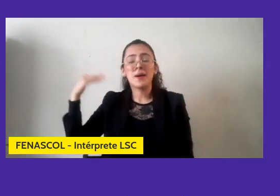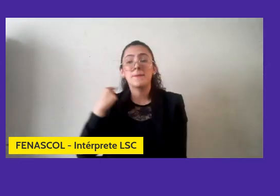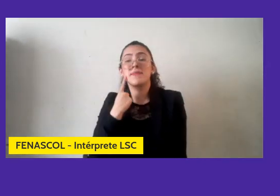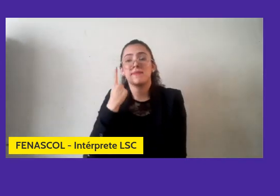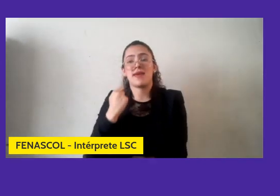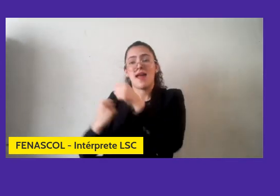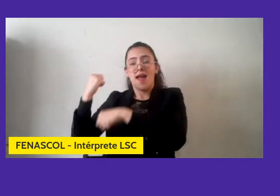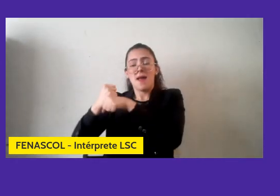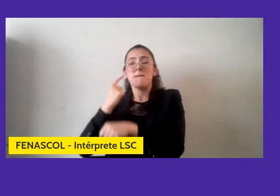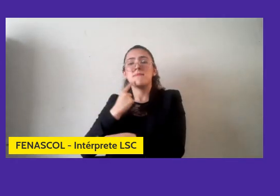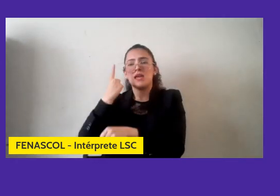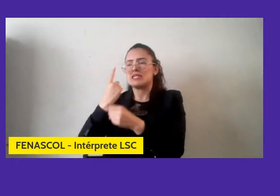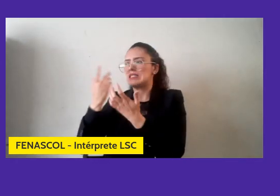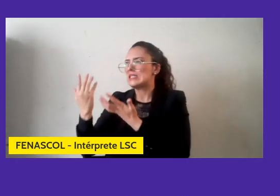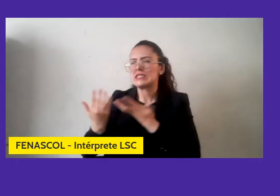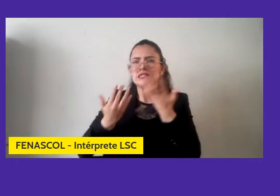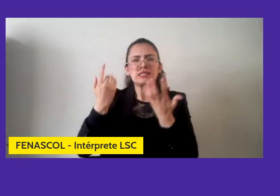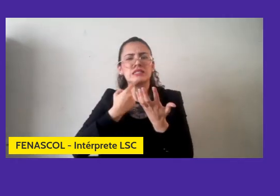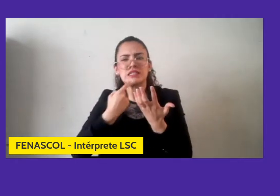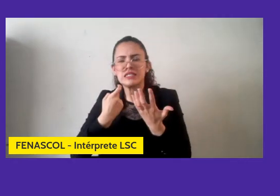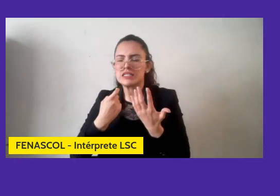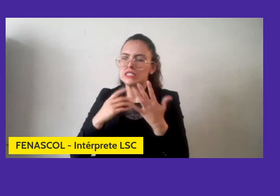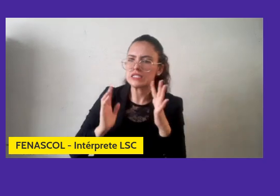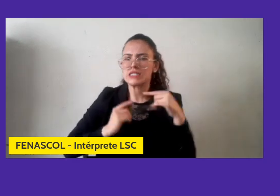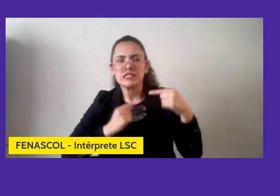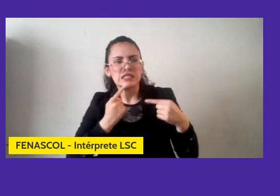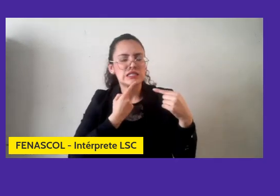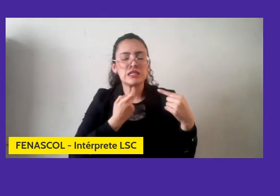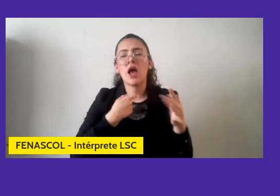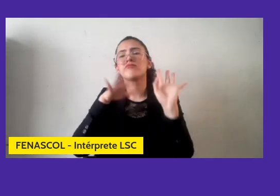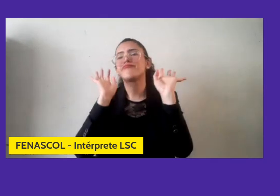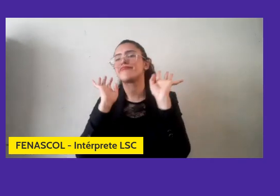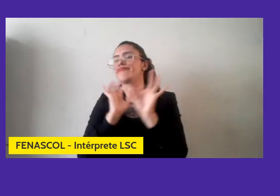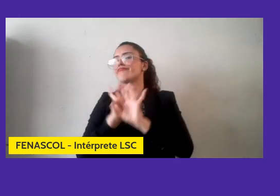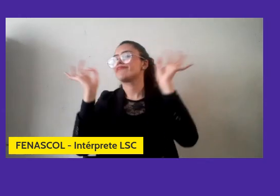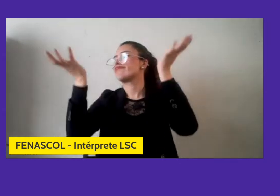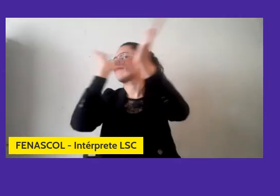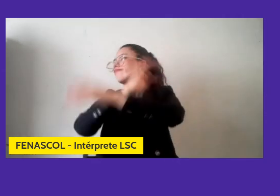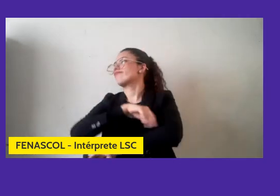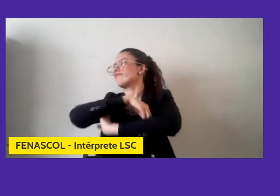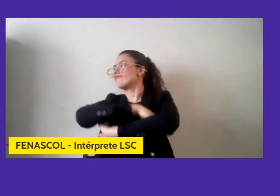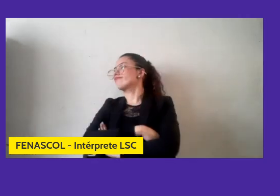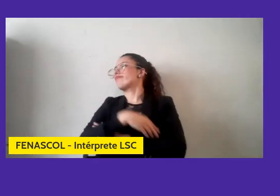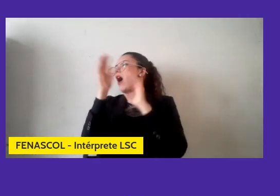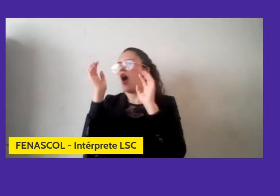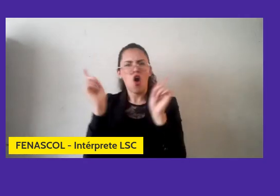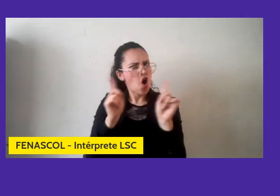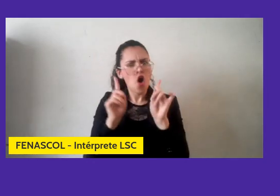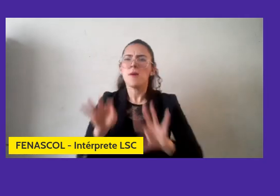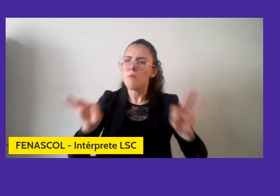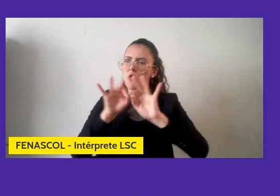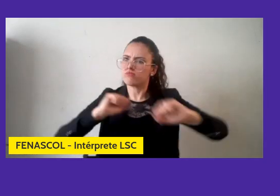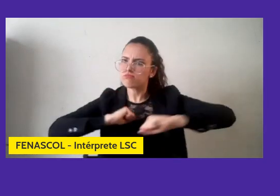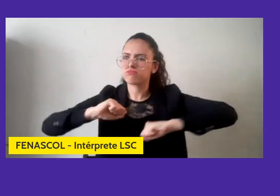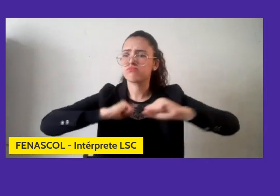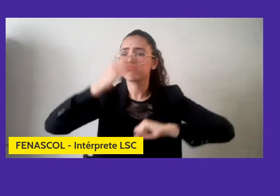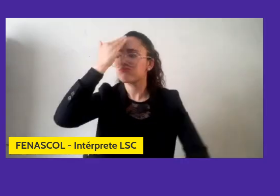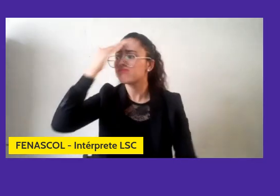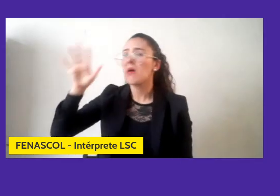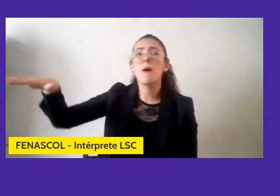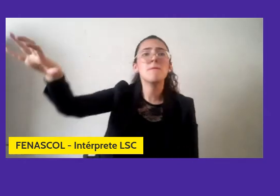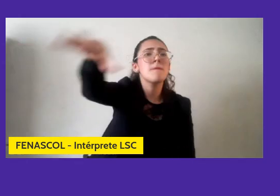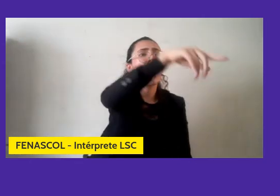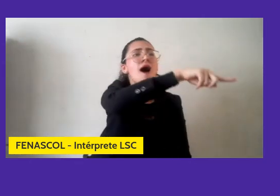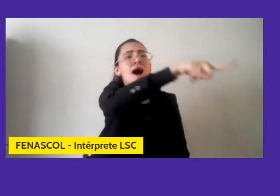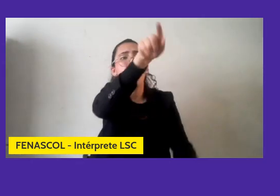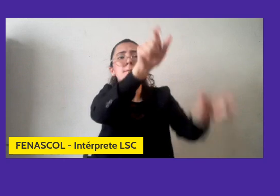Esto tiene revancha siempre. No hay que bajar los brazos y seguir. El mercado es muy grande. Siempre hay